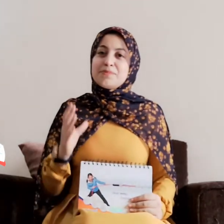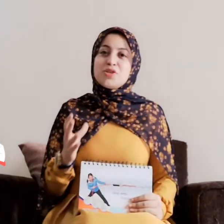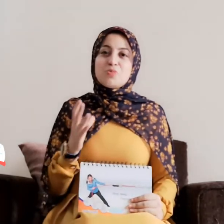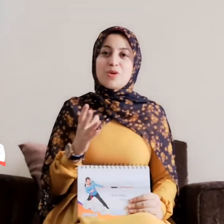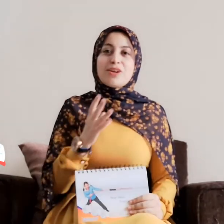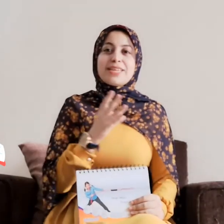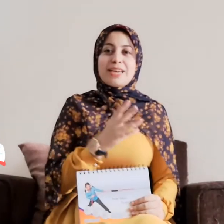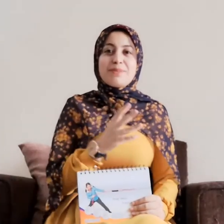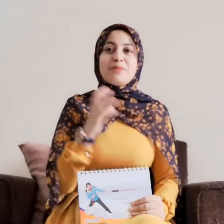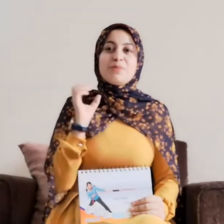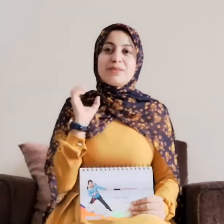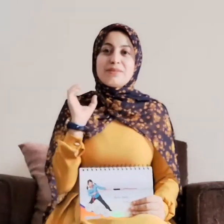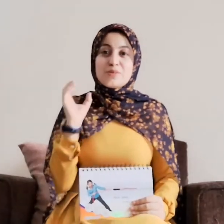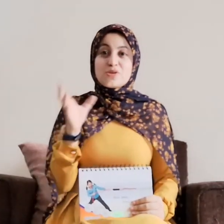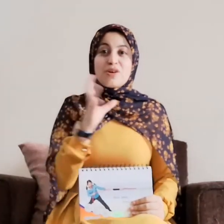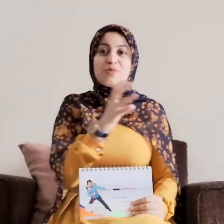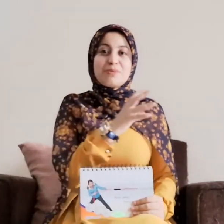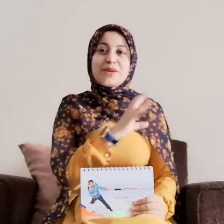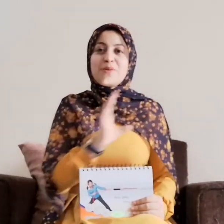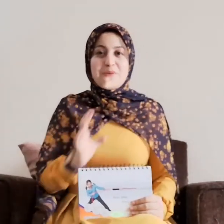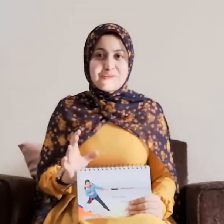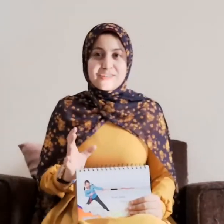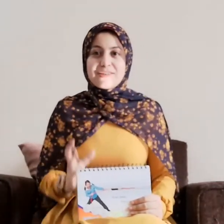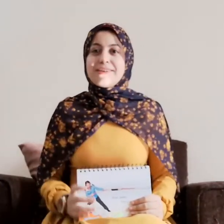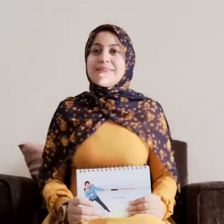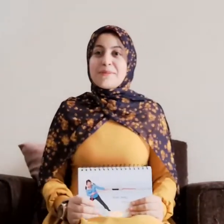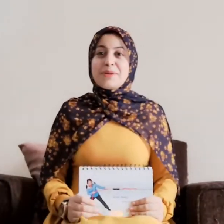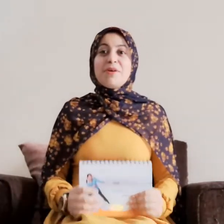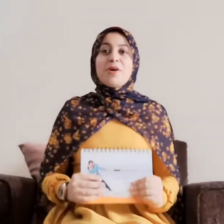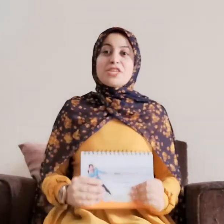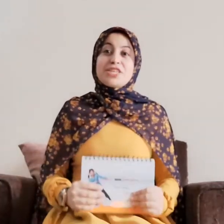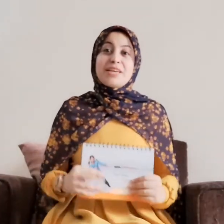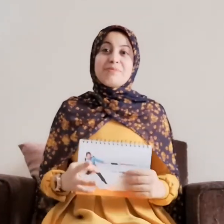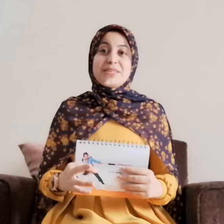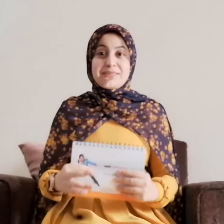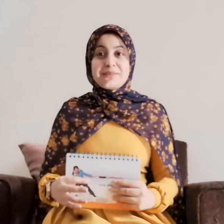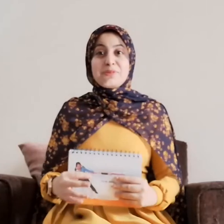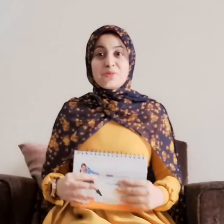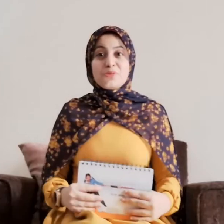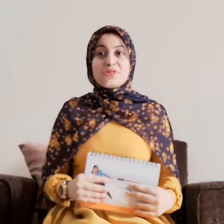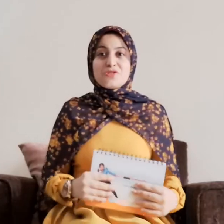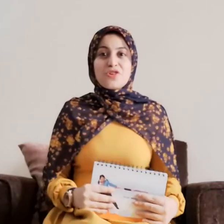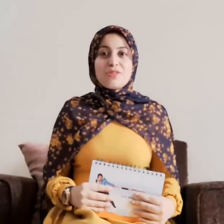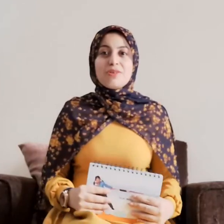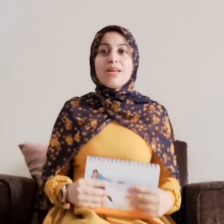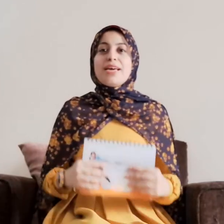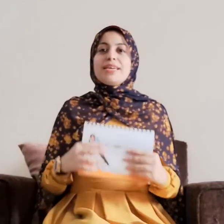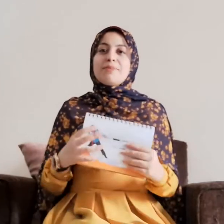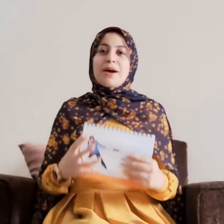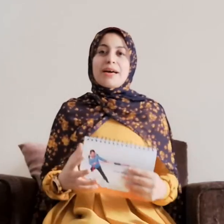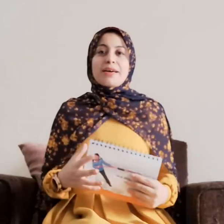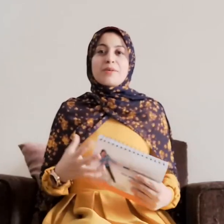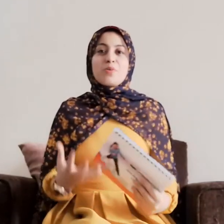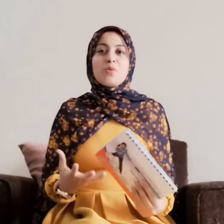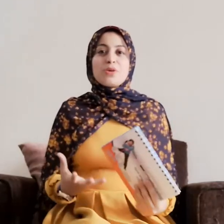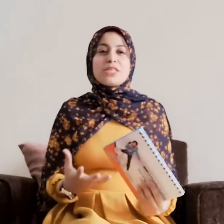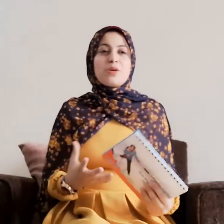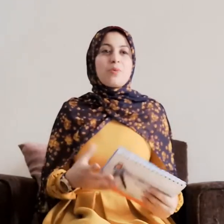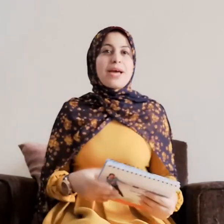مش مجرد كلمات بنرصها جوه دماغنا وخلاص. تمام؟ عشان على ما ننتهي من الكورس إن شاء الله يبقى كله واصل ان هو